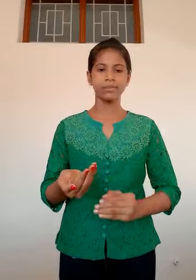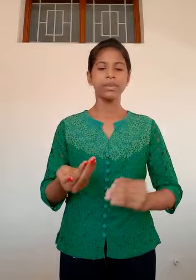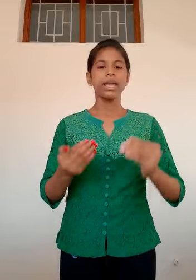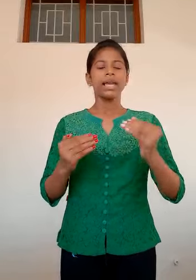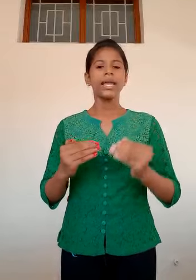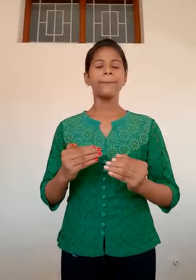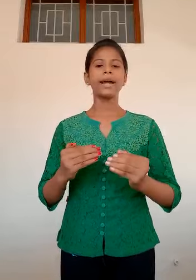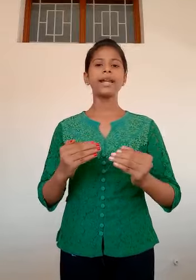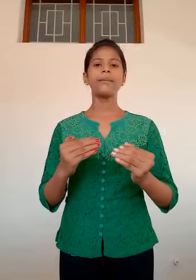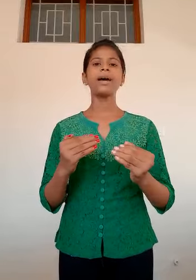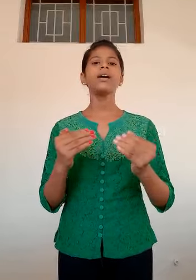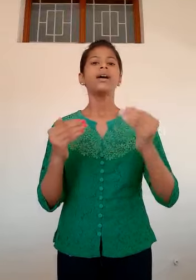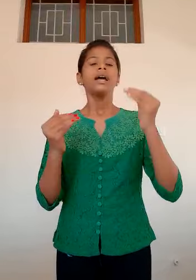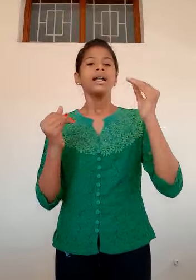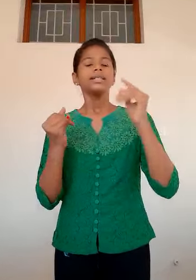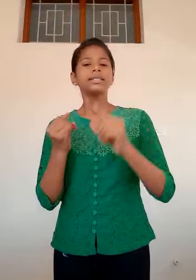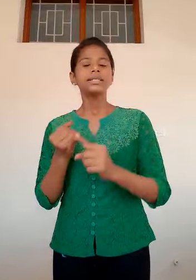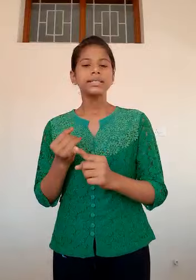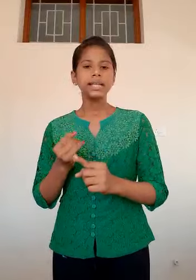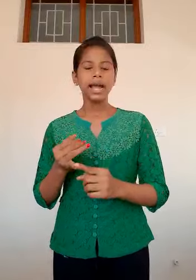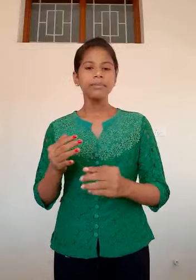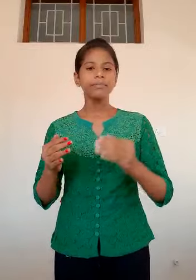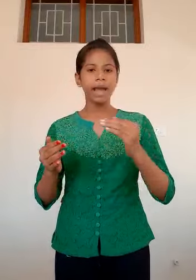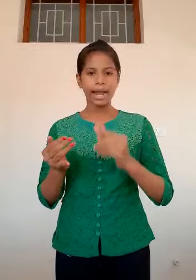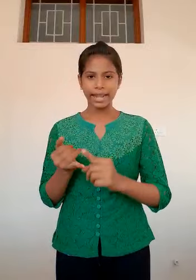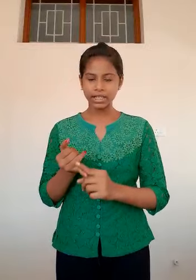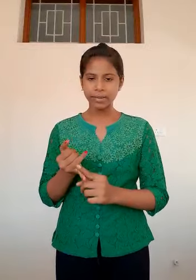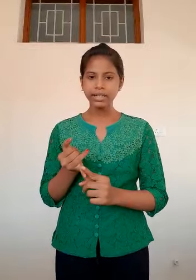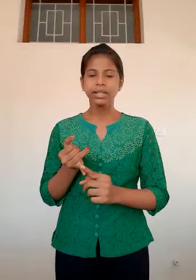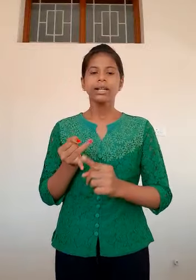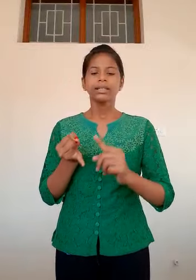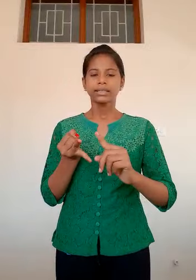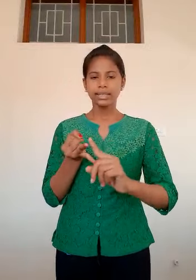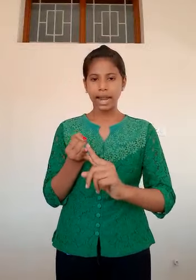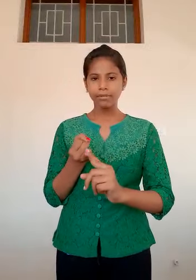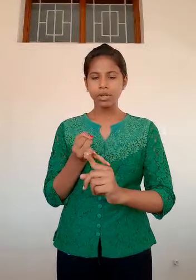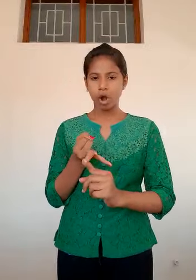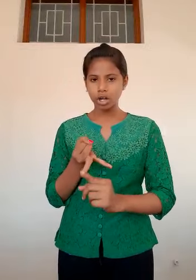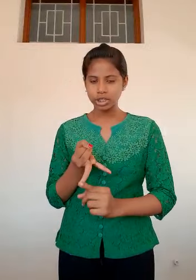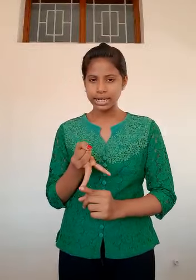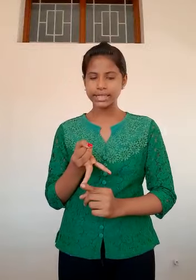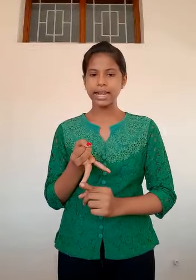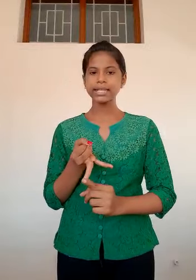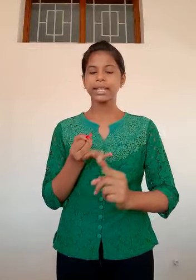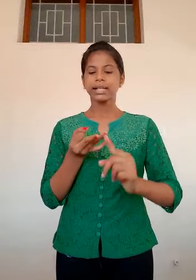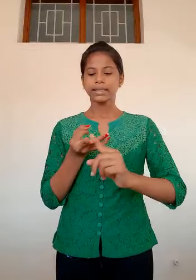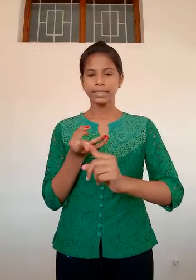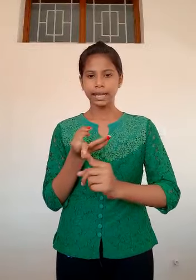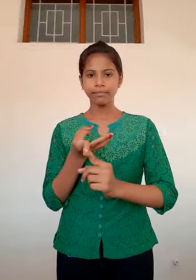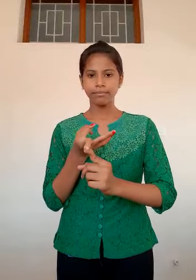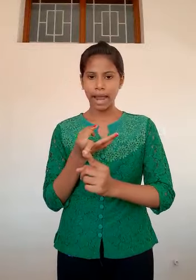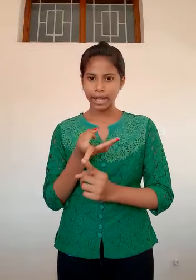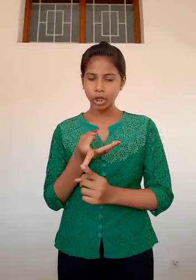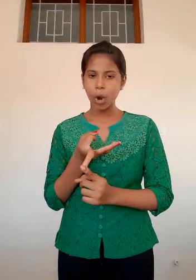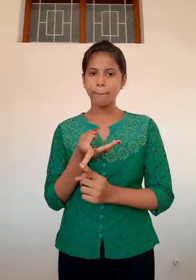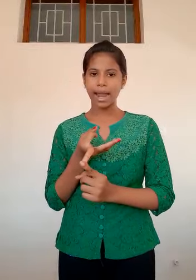இப்போது நம TIME MANAGEMENT TIME CONSCIOUSNESS TIME MICROCONSCIOUSNESS TIME